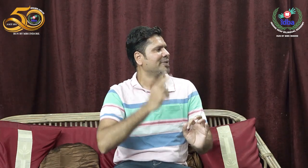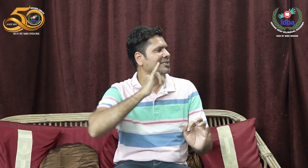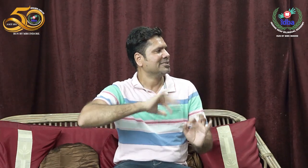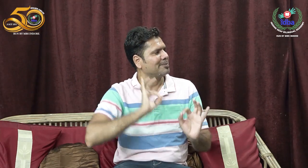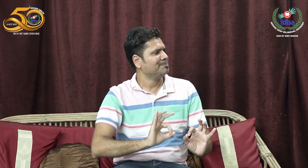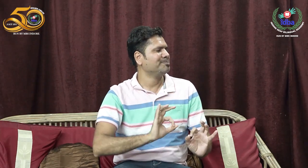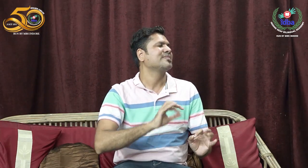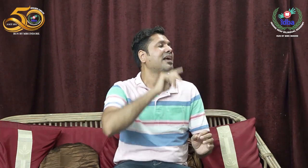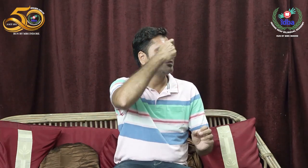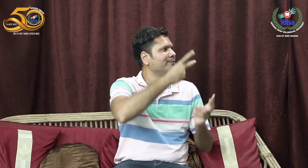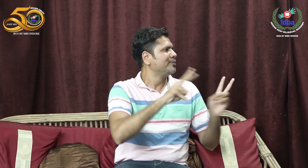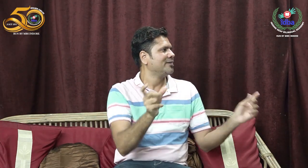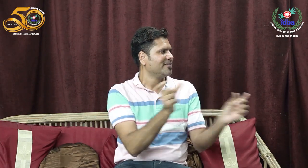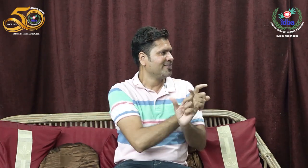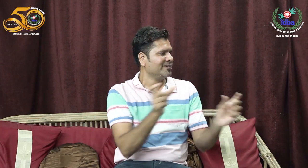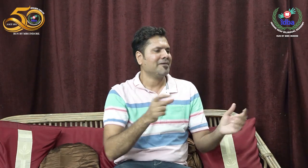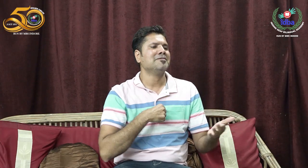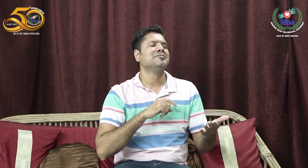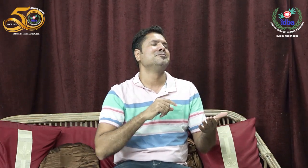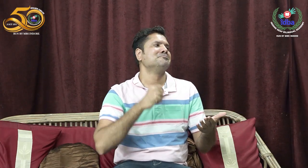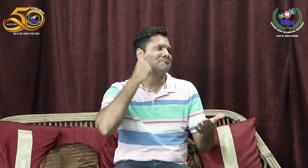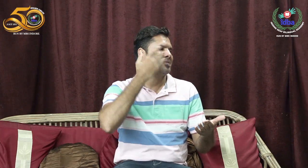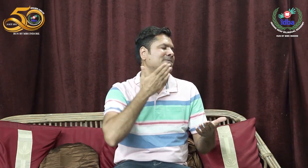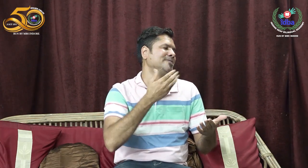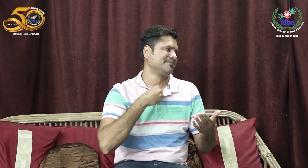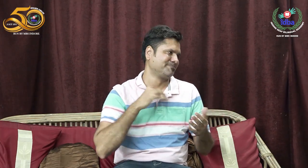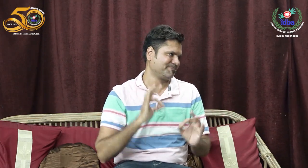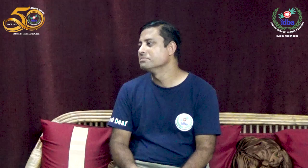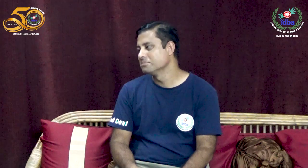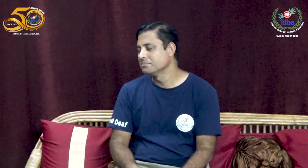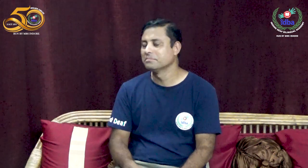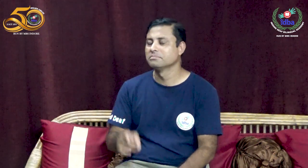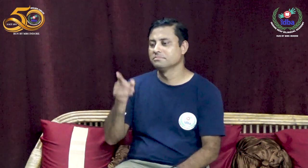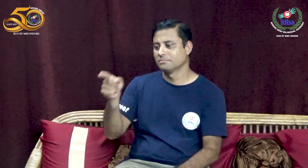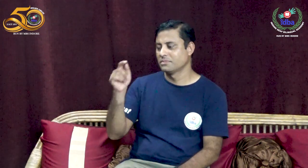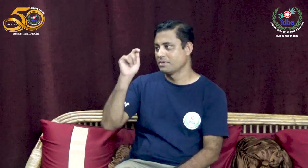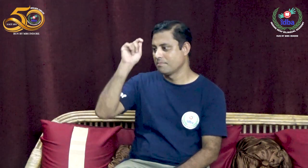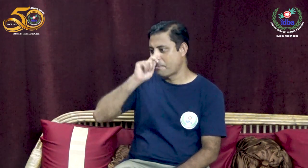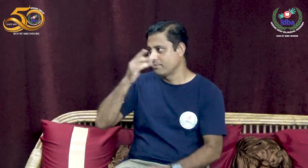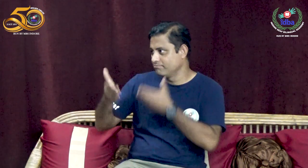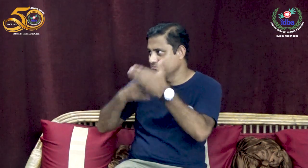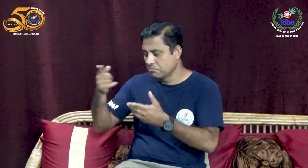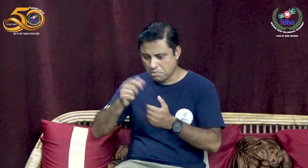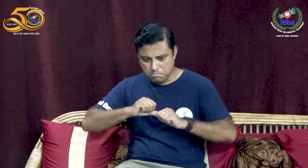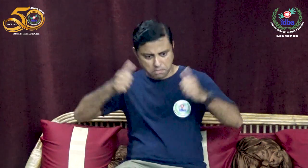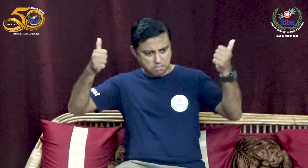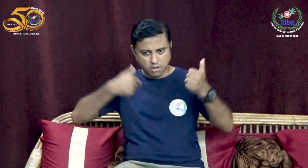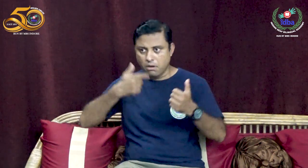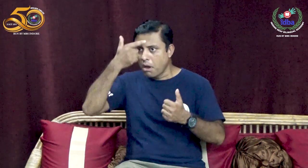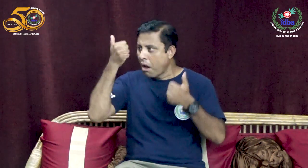वो मैं साइंस सिस्टम में लिखता था पहले, बट जो ग्रामर्स है वो बहुत डिफरेंट होता था। वो सब टीचर ने सिखाया, उसके लिए मैं बहुत थैंकफुल हूँ। जब आपको